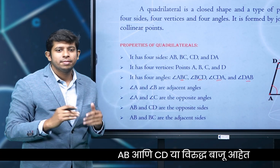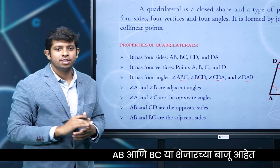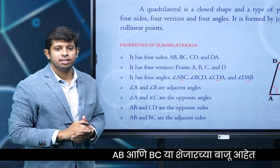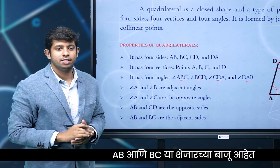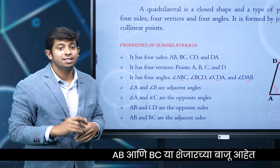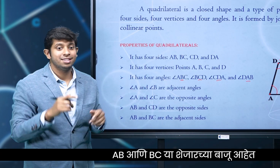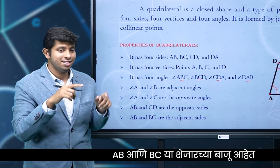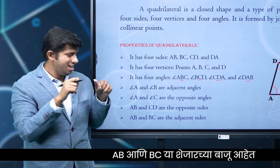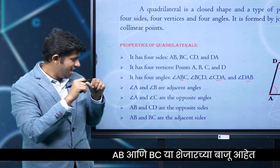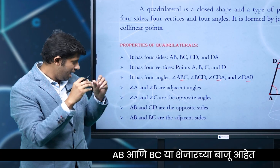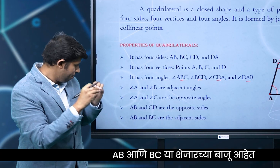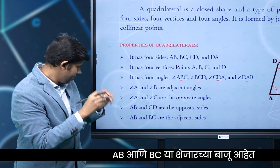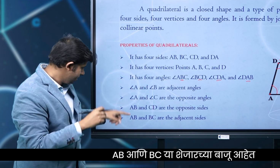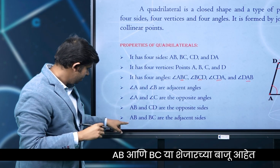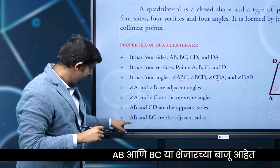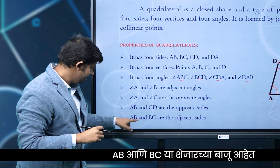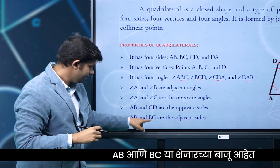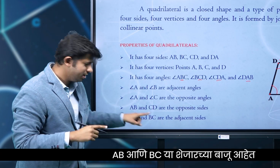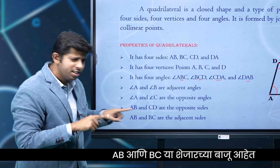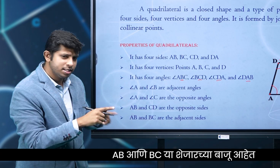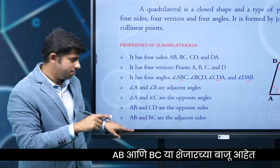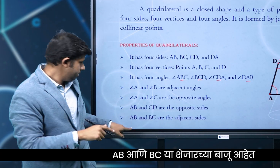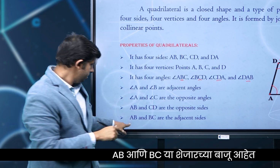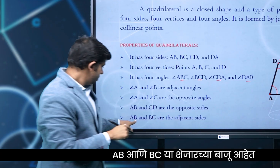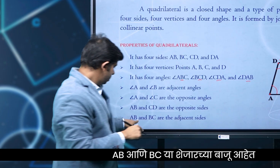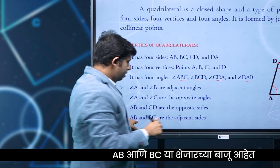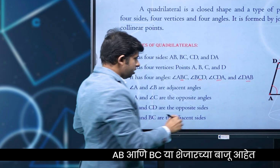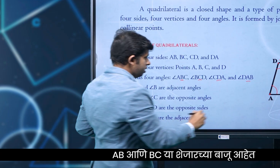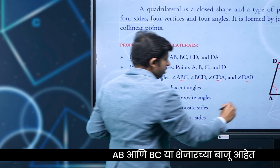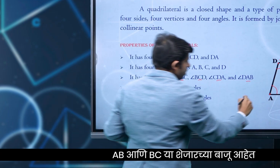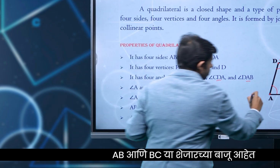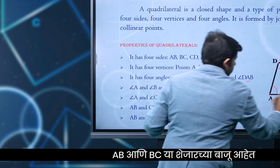ए बी आणि बी सी या रोजरच्या बाजू आहेत.